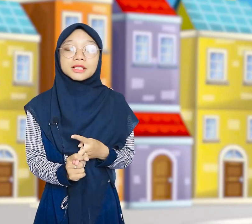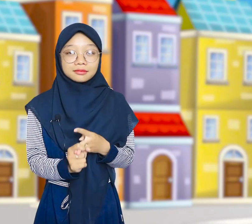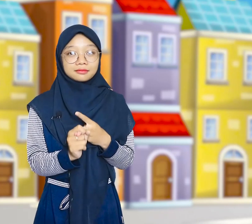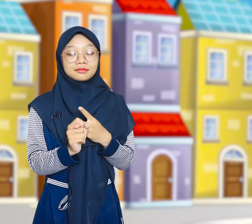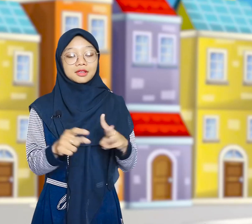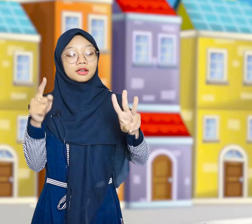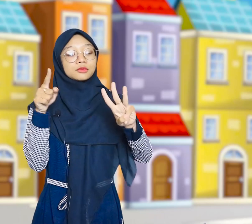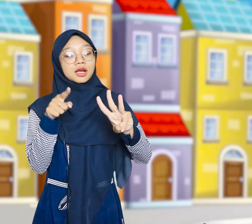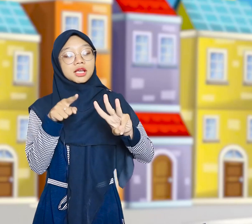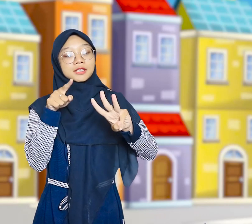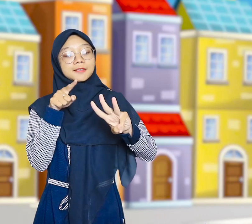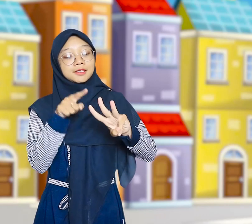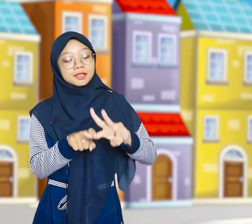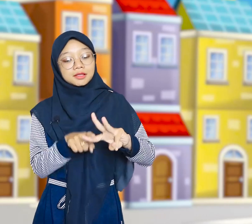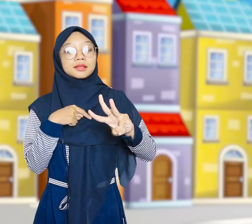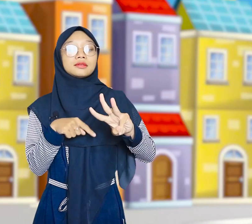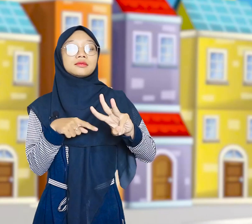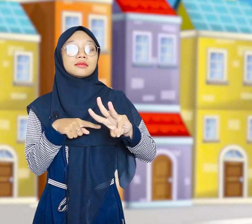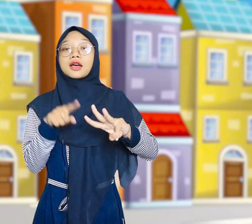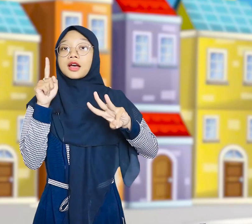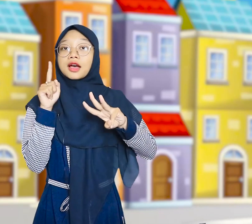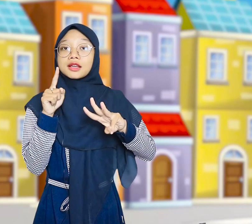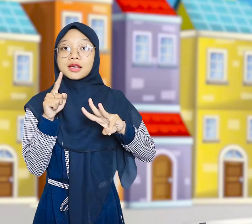government. Udah ada ingredients, ada